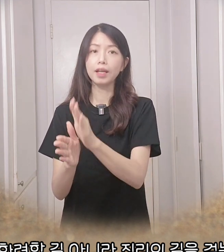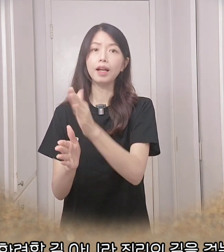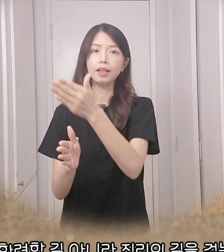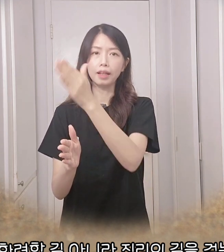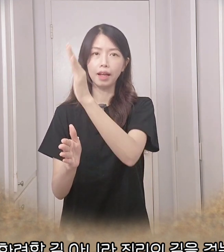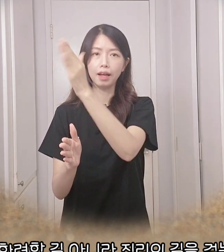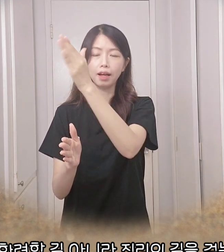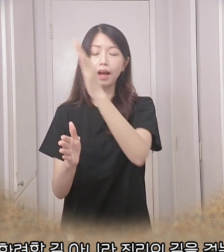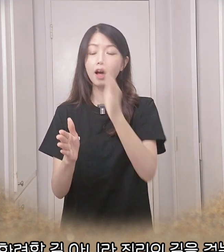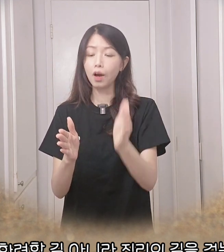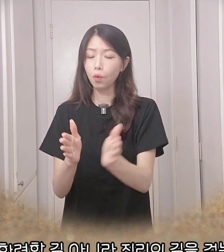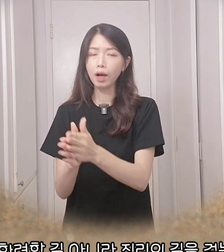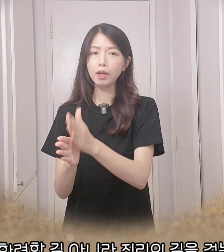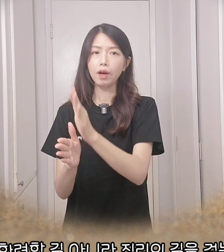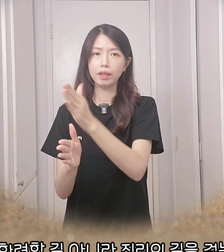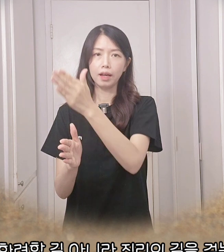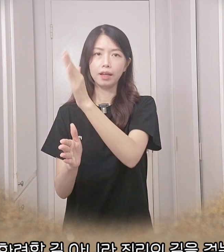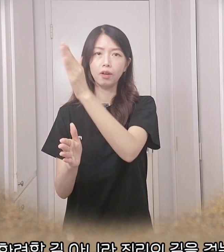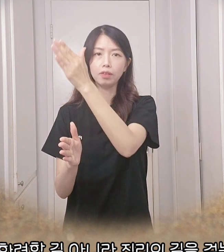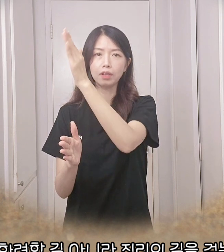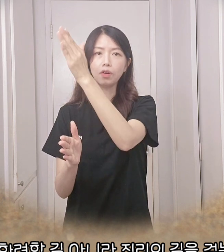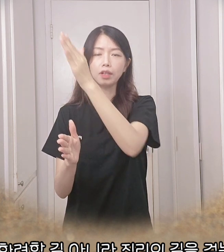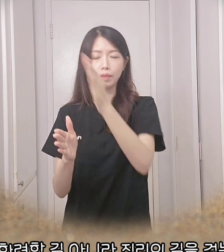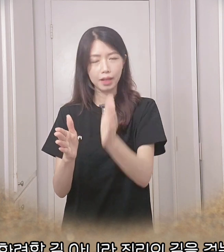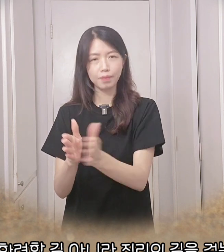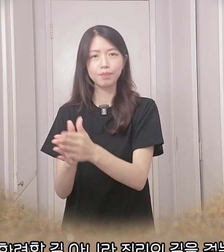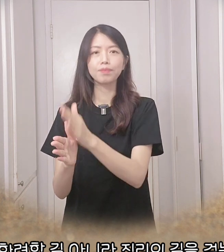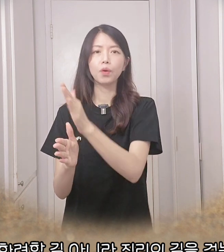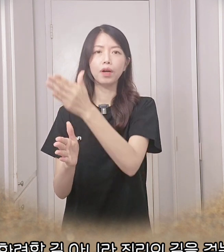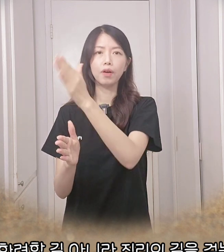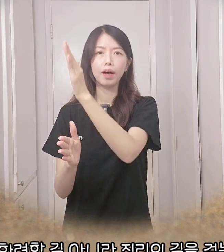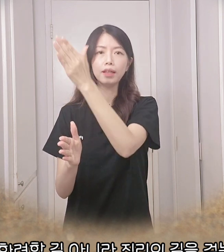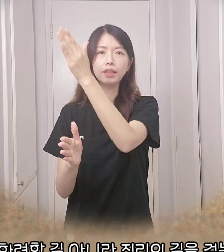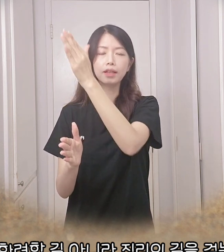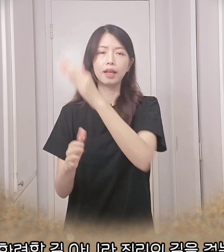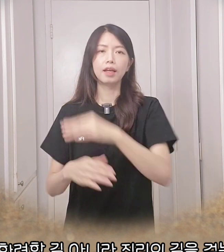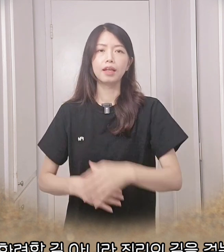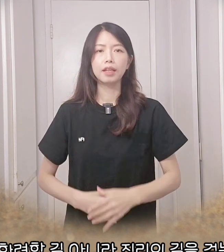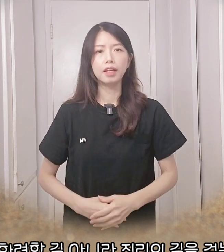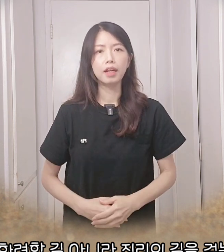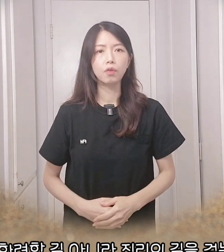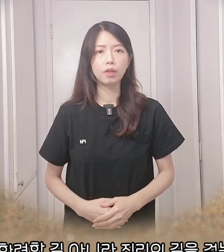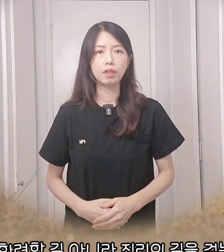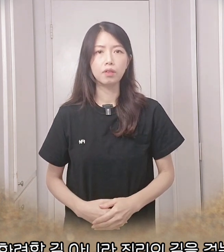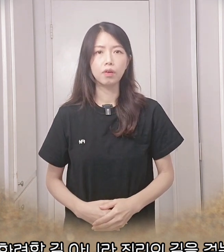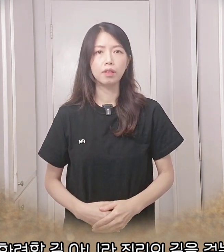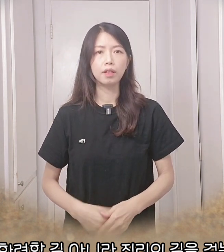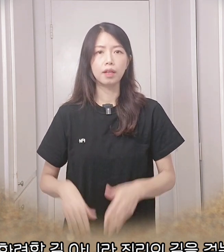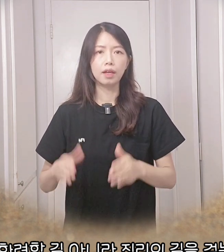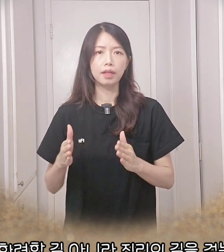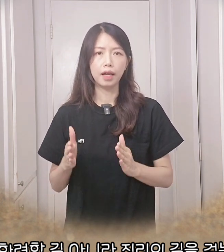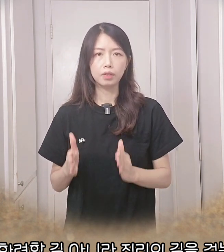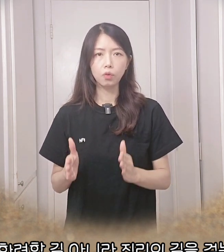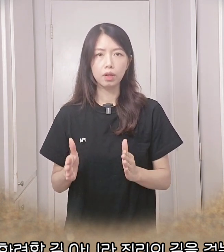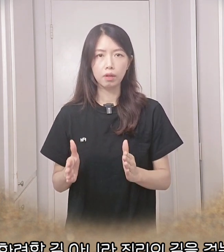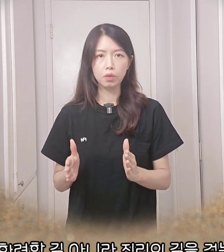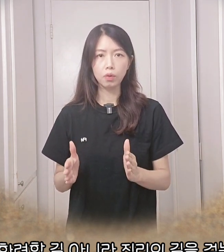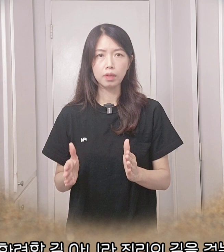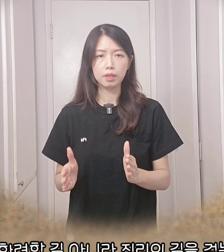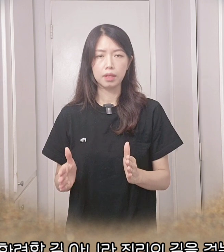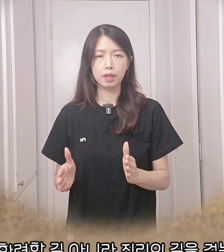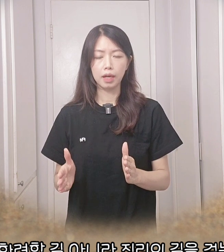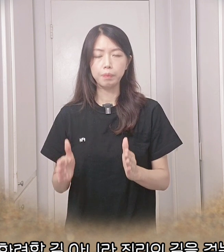찬란하다, 화려하다 이런 뜻의 수어가 됩니다. 화려한 길이라고 한 뜻의 수어는 양손이